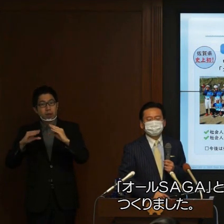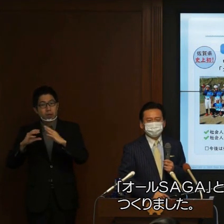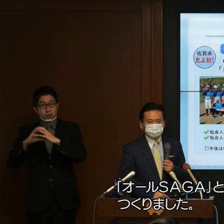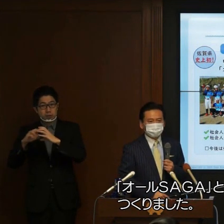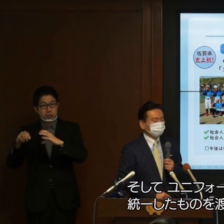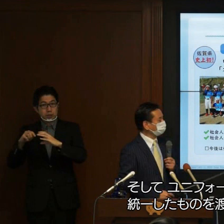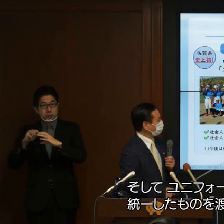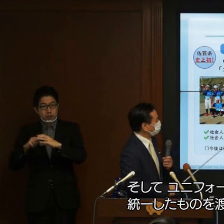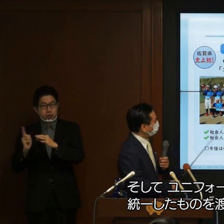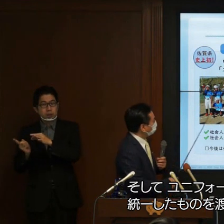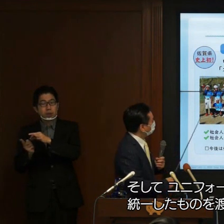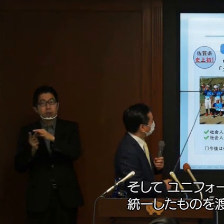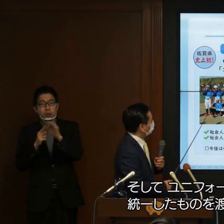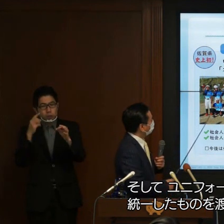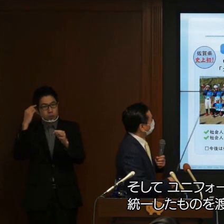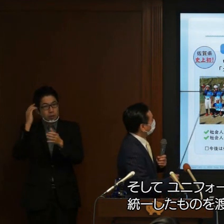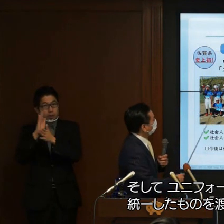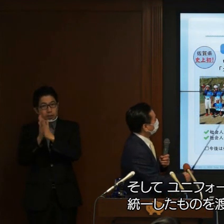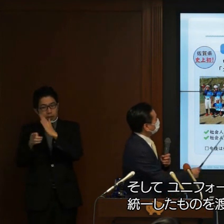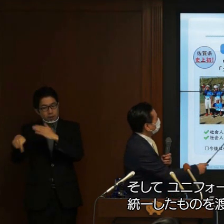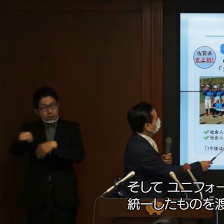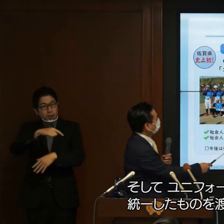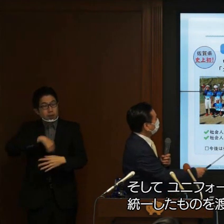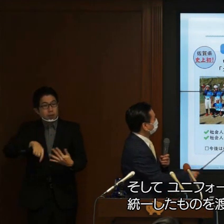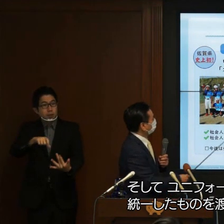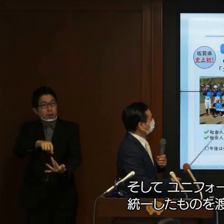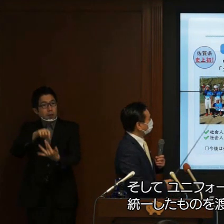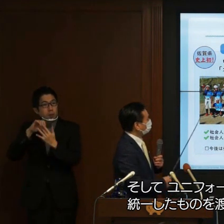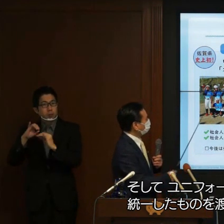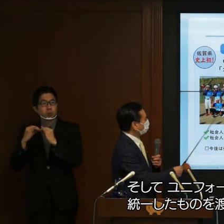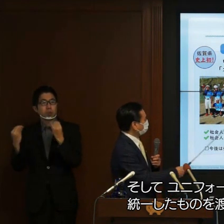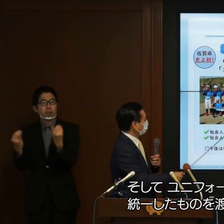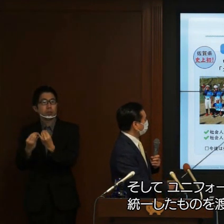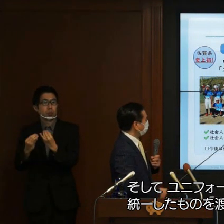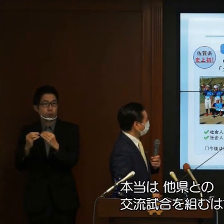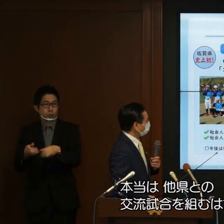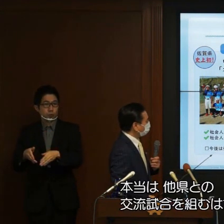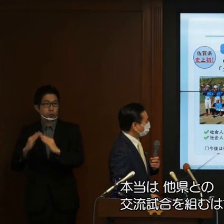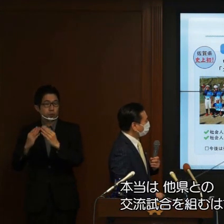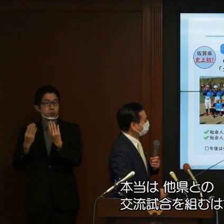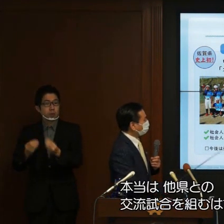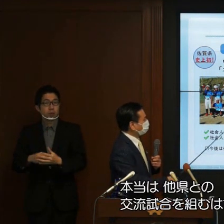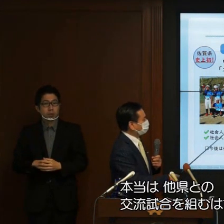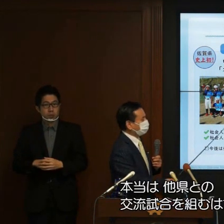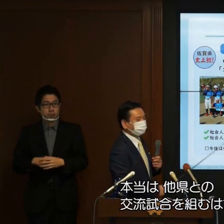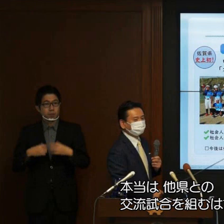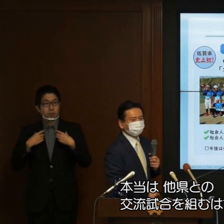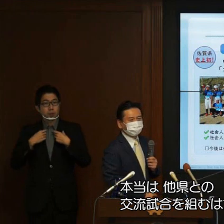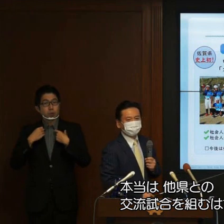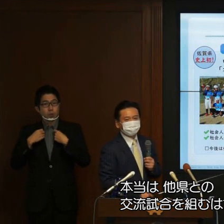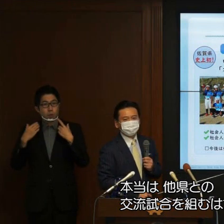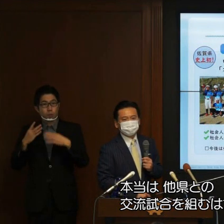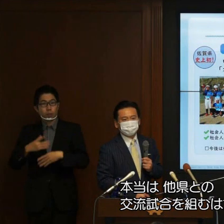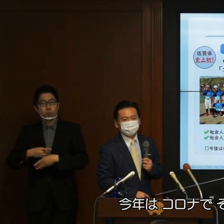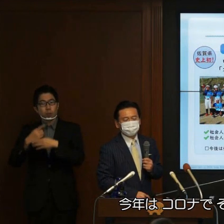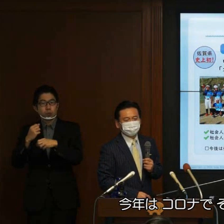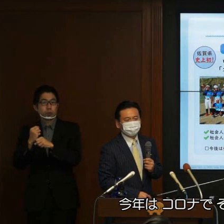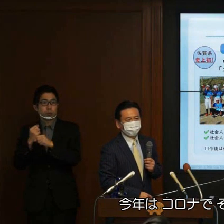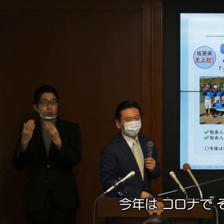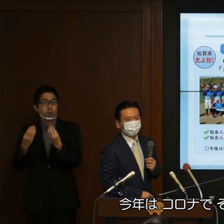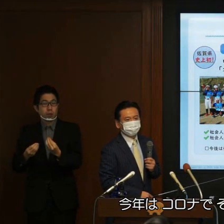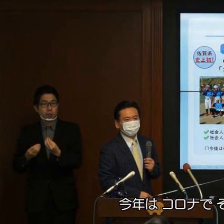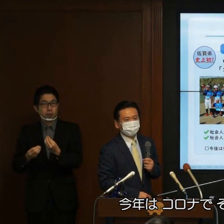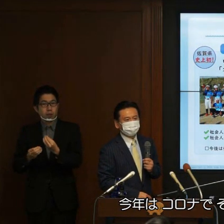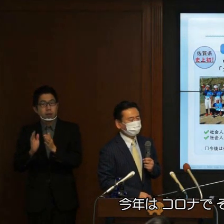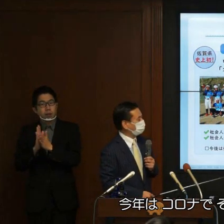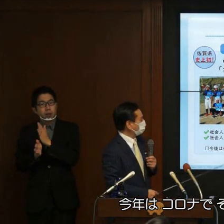作りました。そしてユニフォームも皆さん方に統一したものをやって、 本当は他県との交流試合を組むはずだったんですが、今年はち